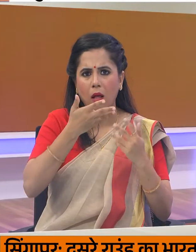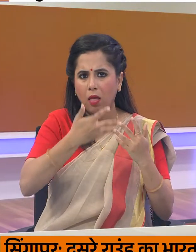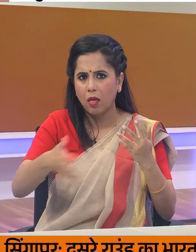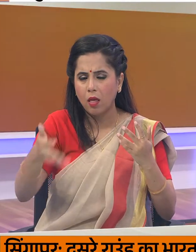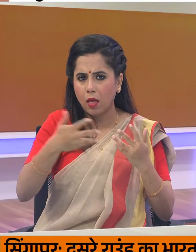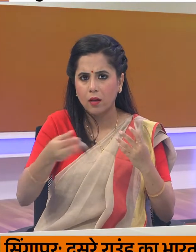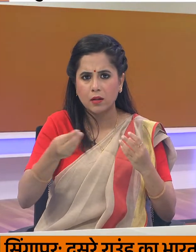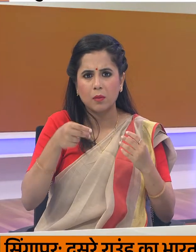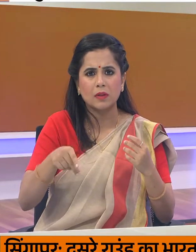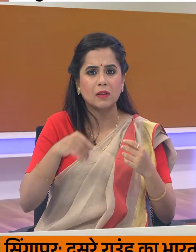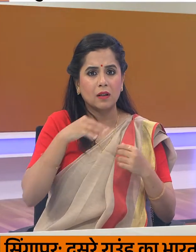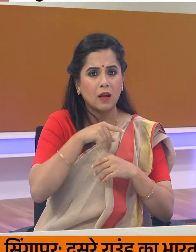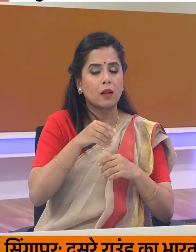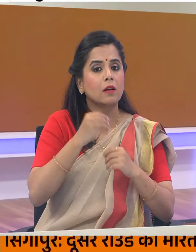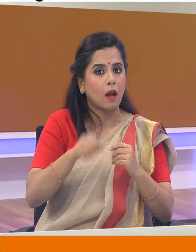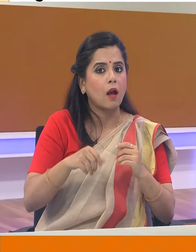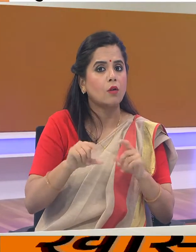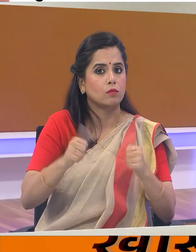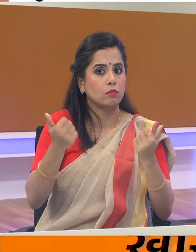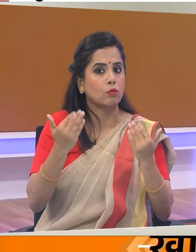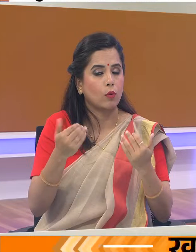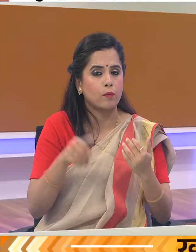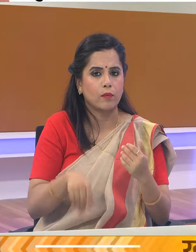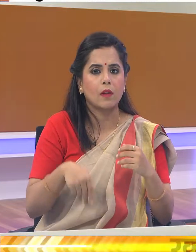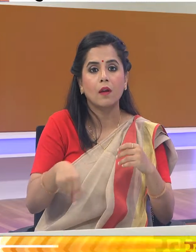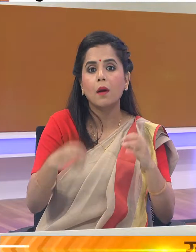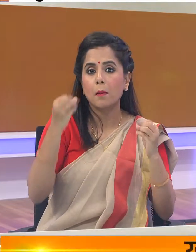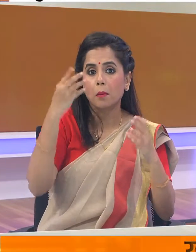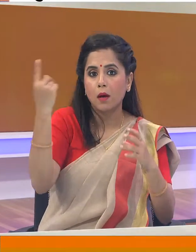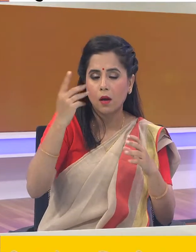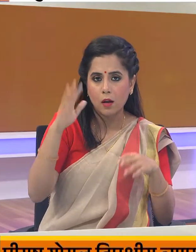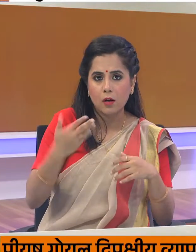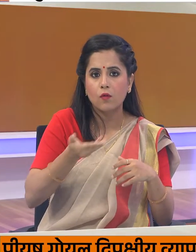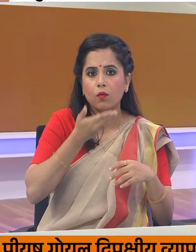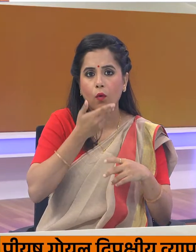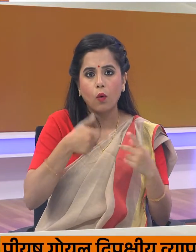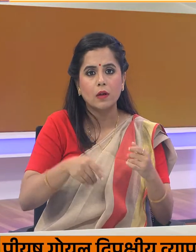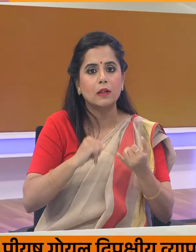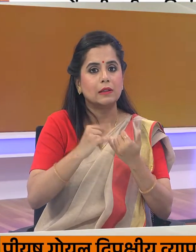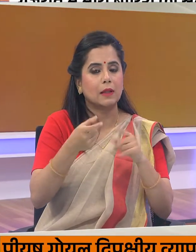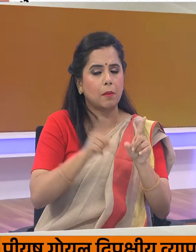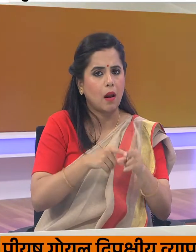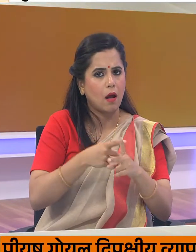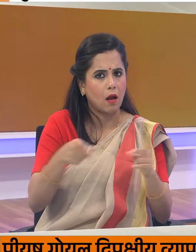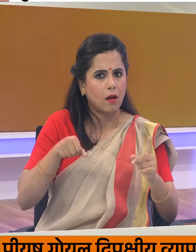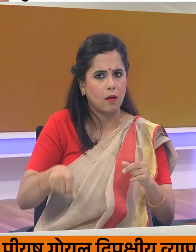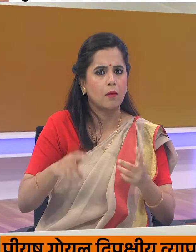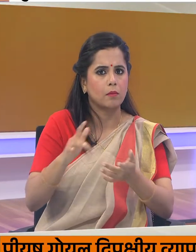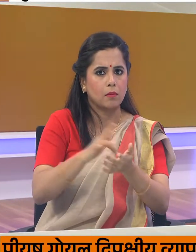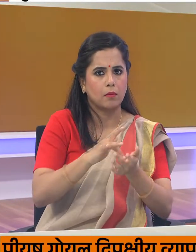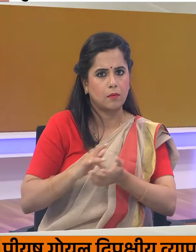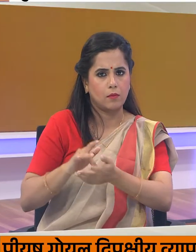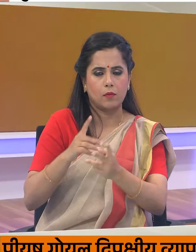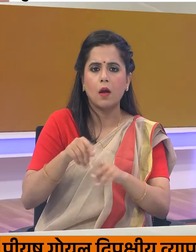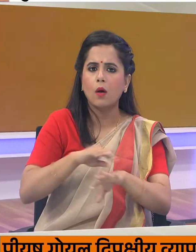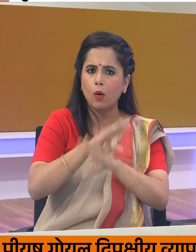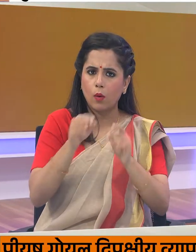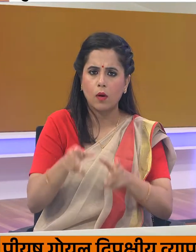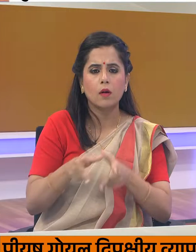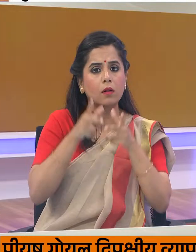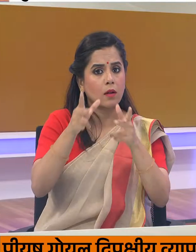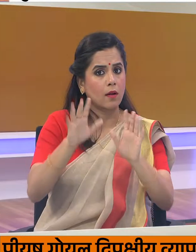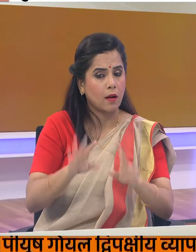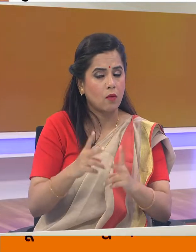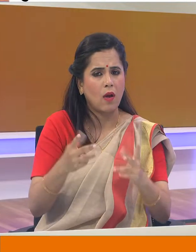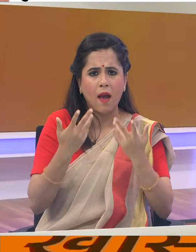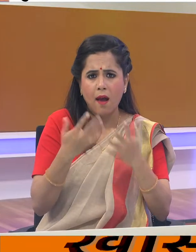कंटेमिनेशन हो जाता है उसको हम दूर कर सकें। इसी तरीके से बिजली विभाग, पानी सप्लाई विभाग, इन सभी विभागों को उन्होंने सख्त हिदायत दी है कि जिससे